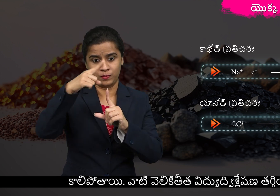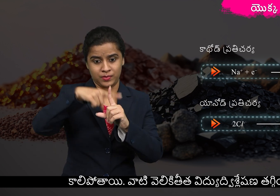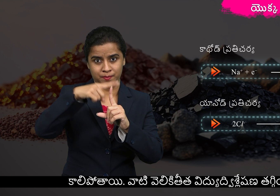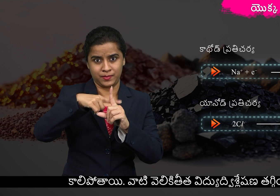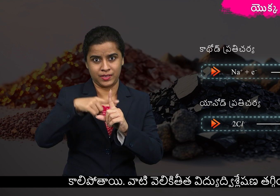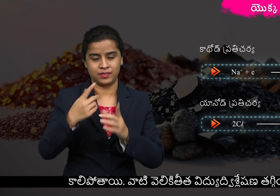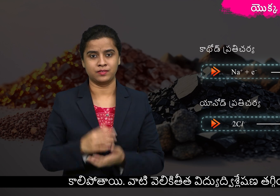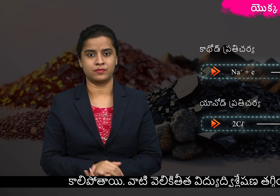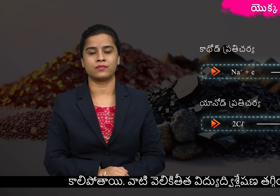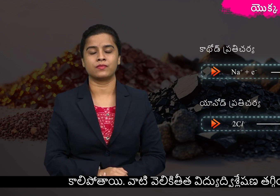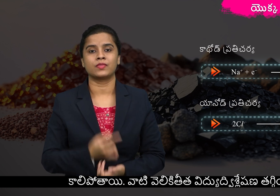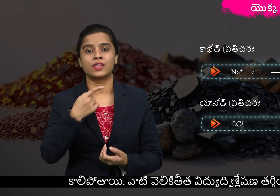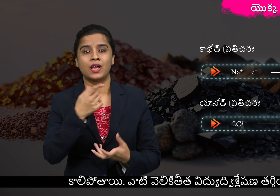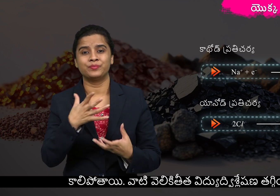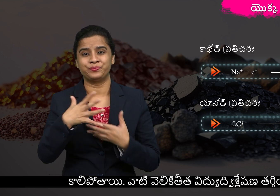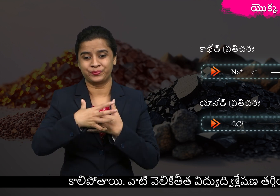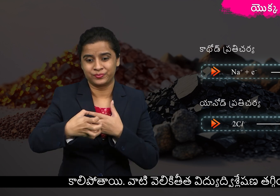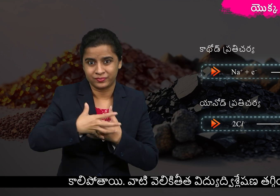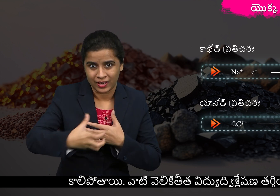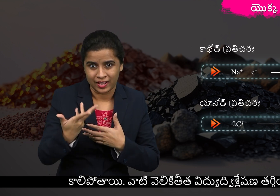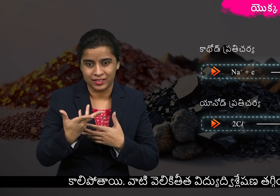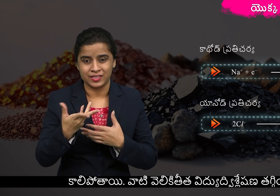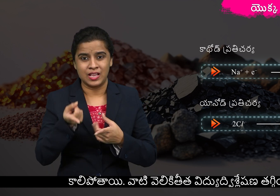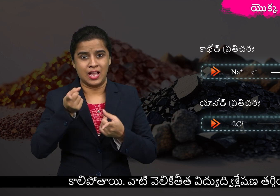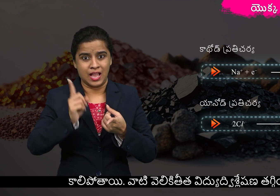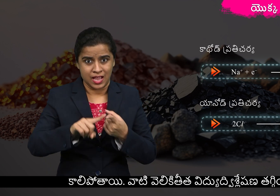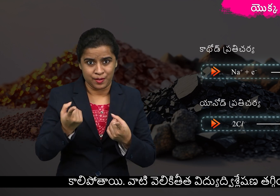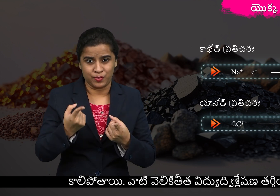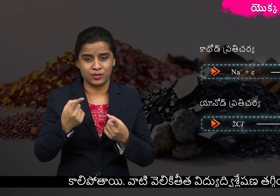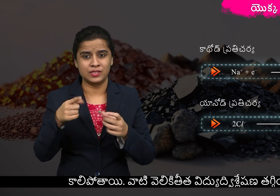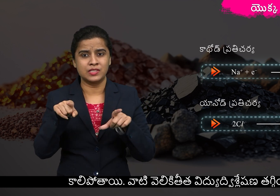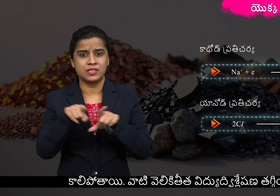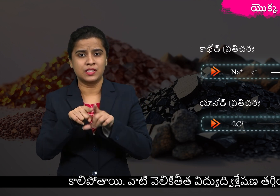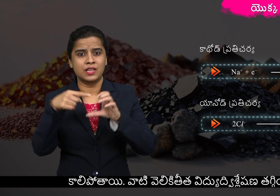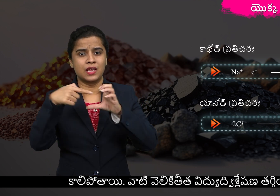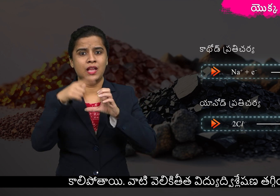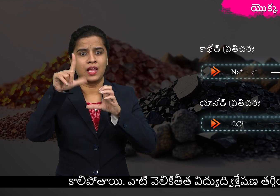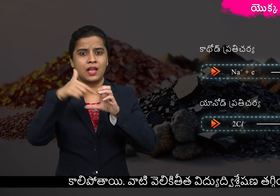కాలిపోతాయి. వాటి వెలికితీత విద్యుత్ విశ్లేషణ తగ్గింపు ద్వారా